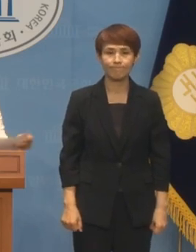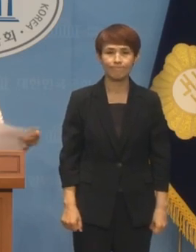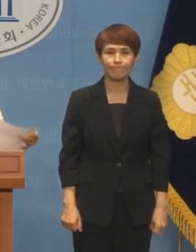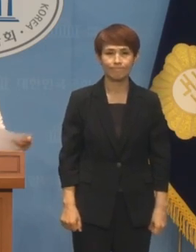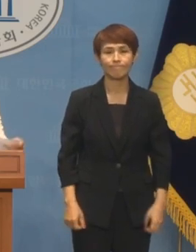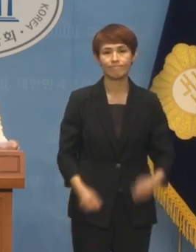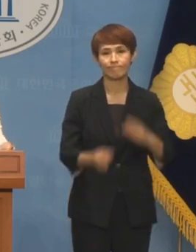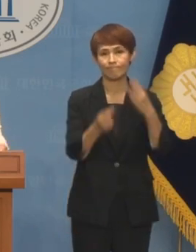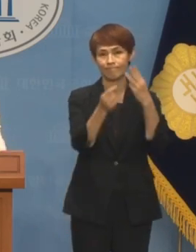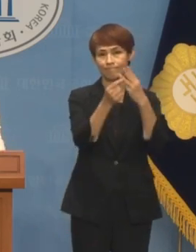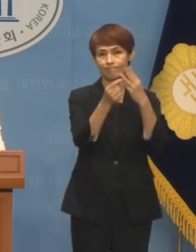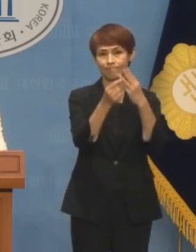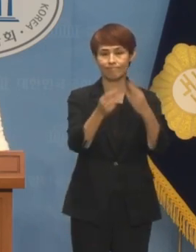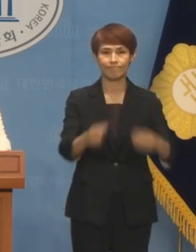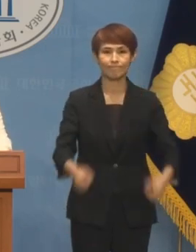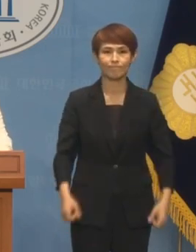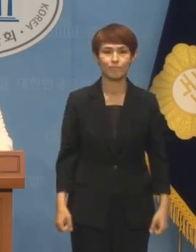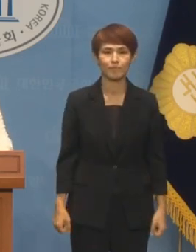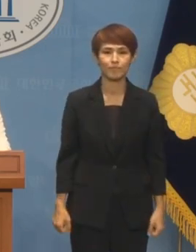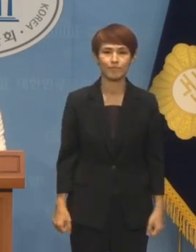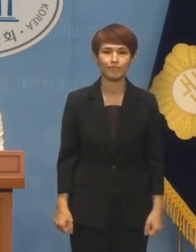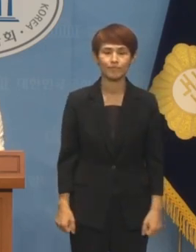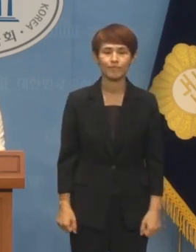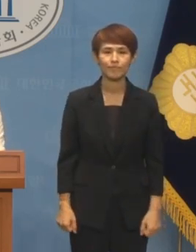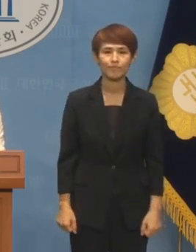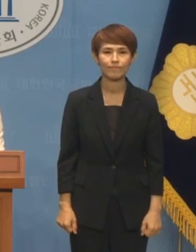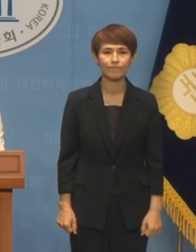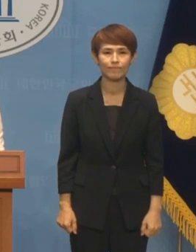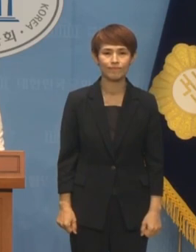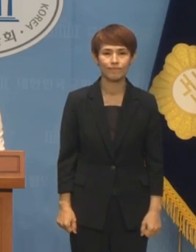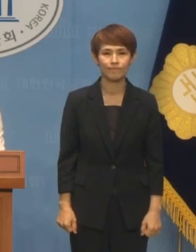세 번째 브리핑 시작하겠습니다.